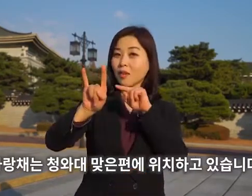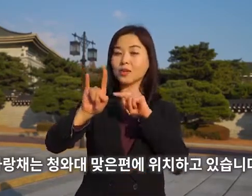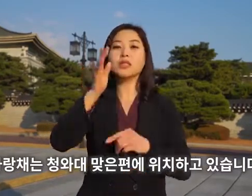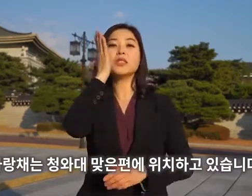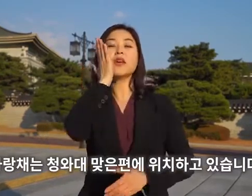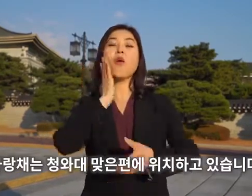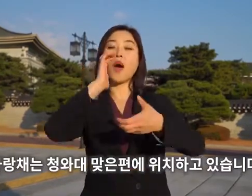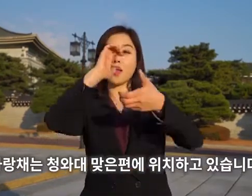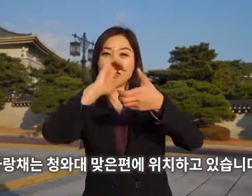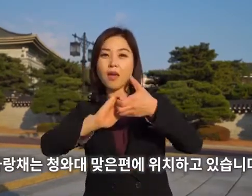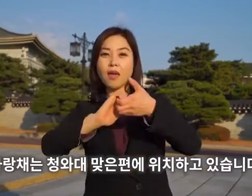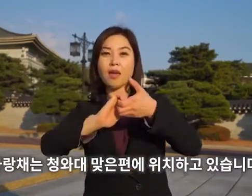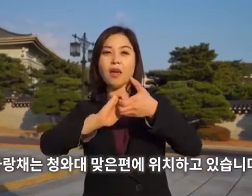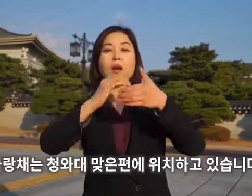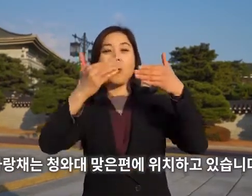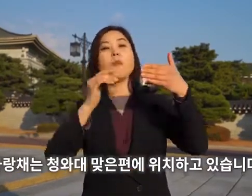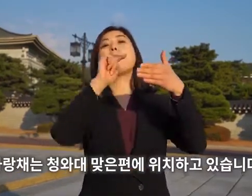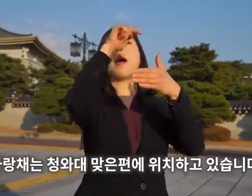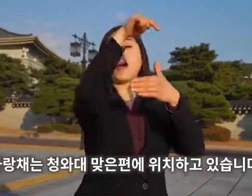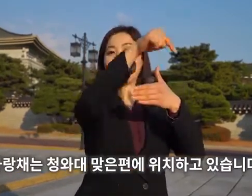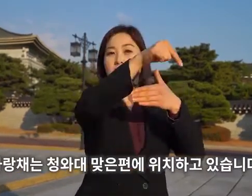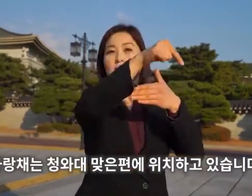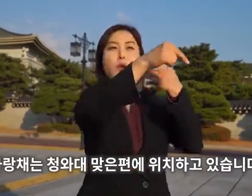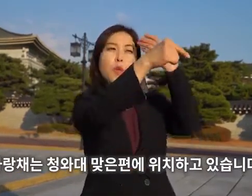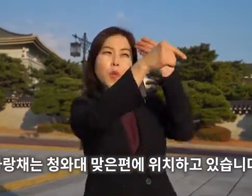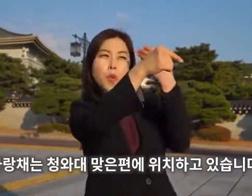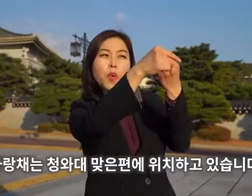사랑채는 청와대 맞은편에 위치하고 있습니다.